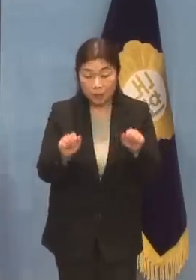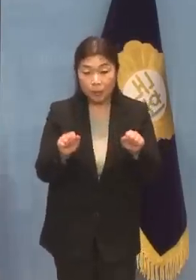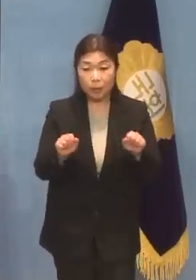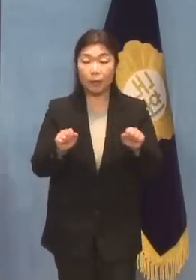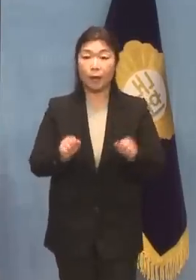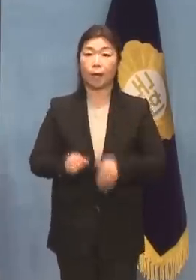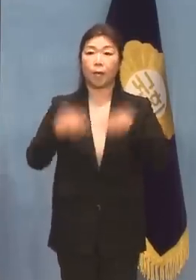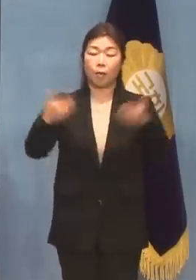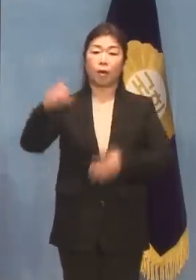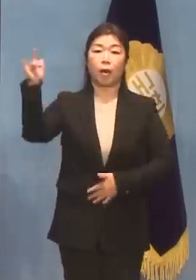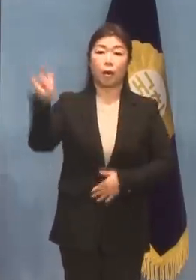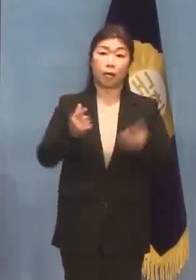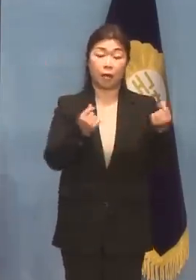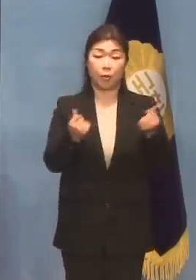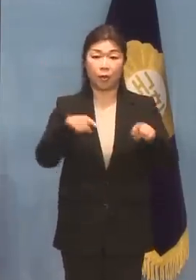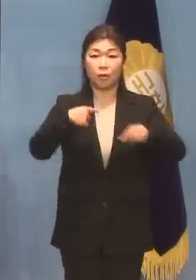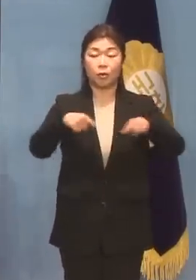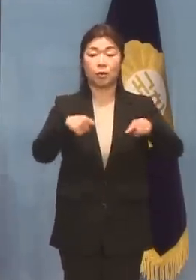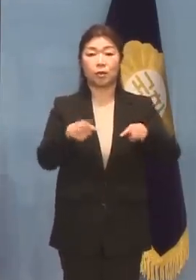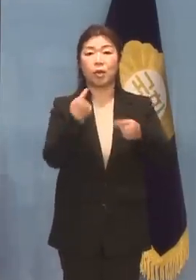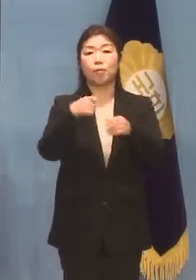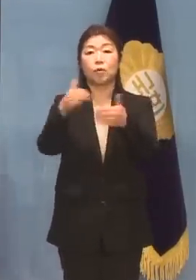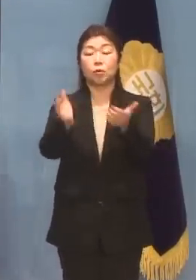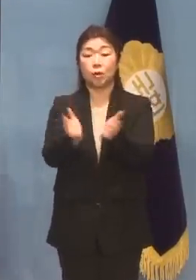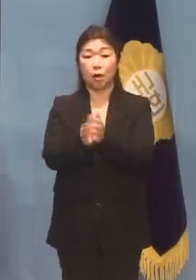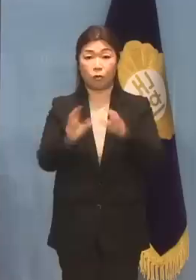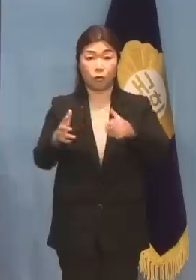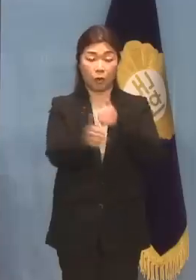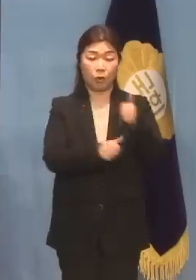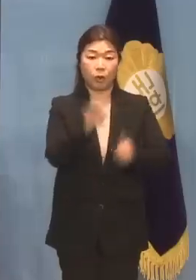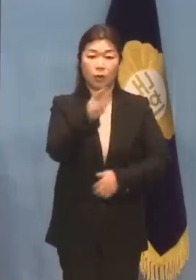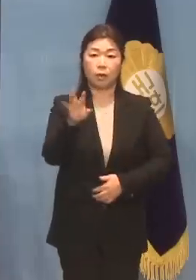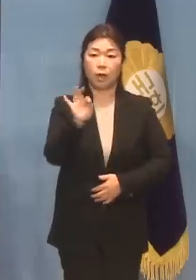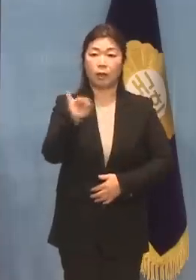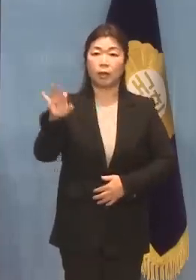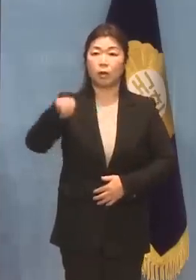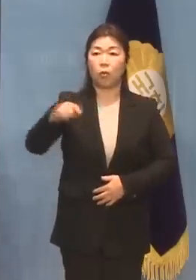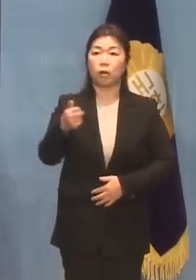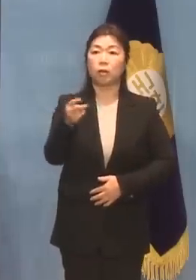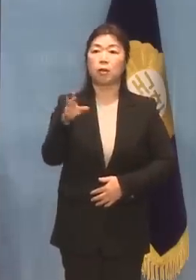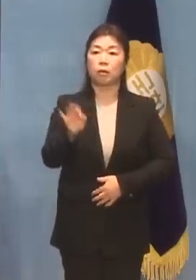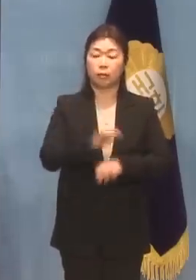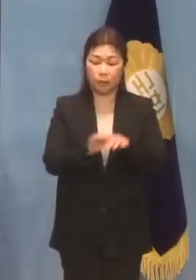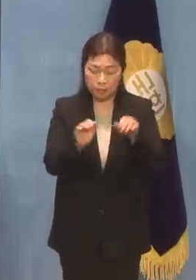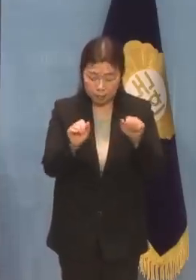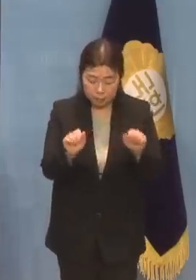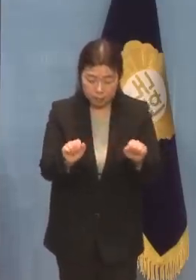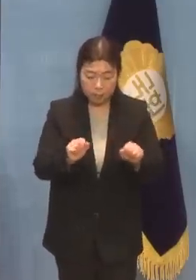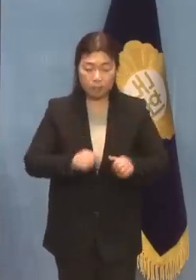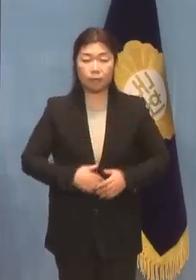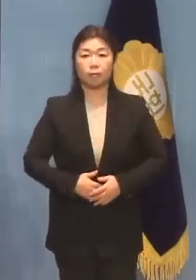안녕하십니까. 바람과 해를 담은 정치 더불어민주당 국회의원 양희원영입니다.